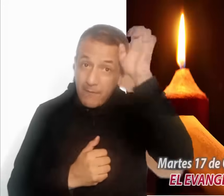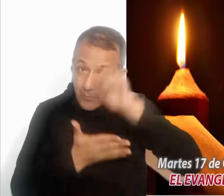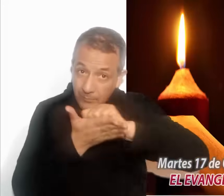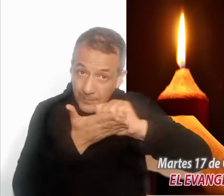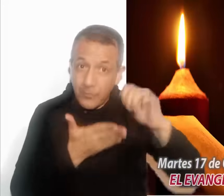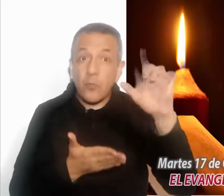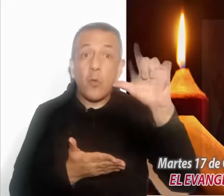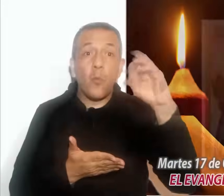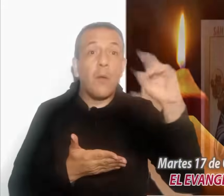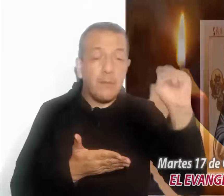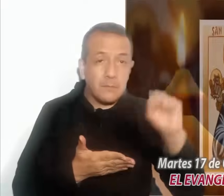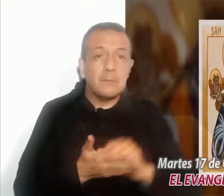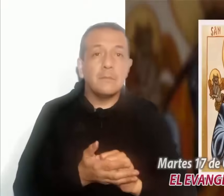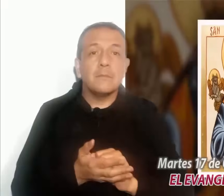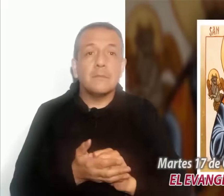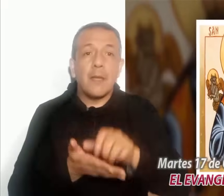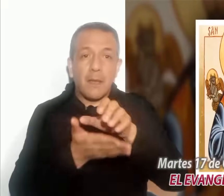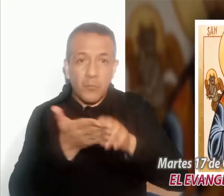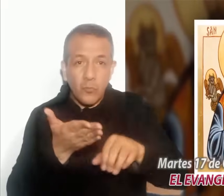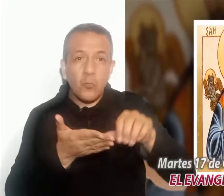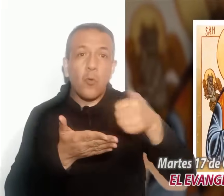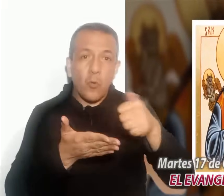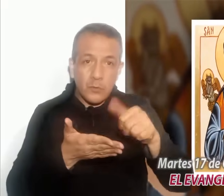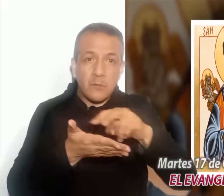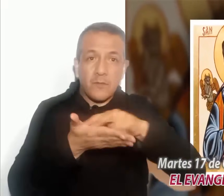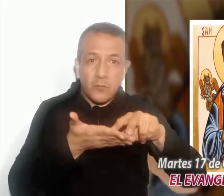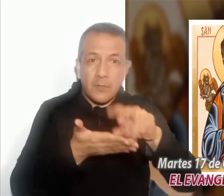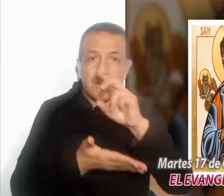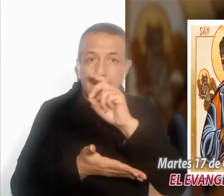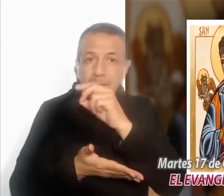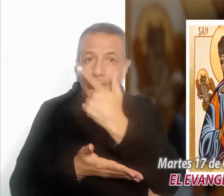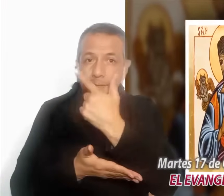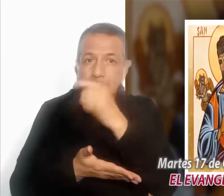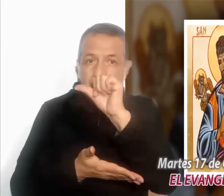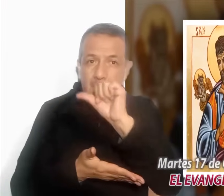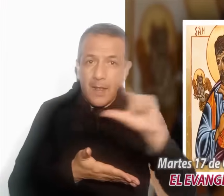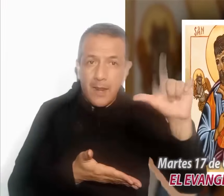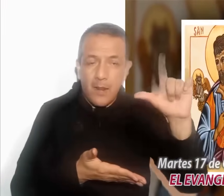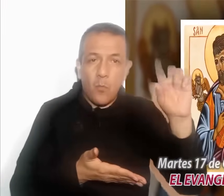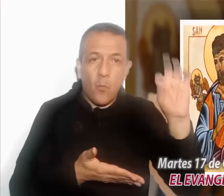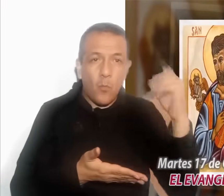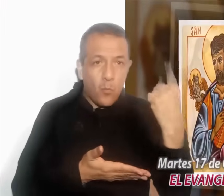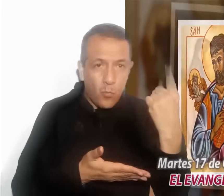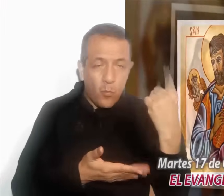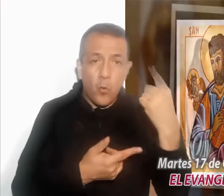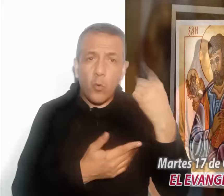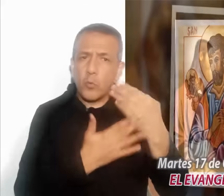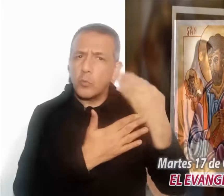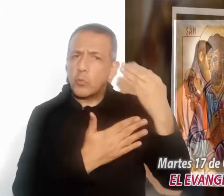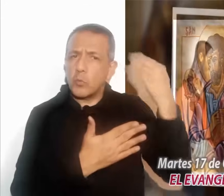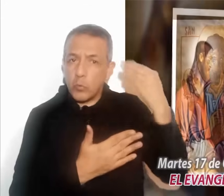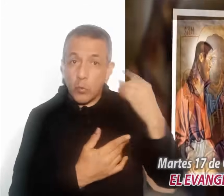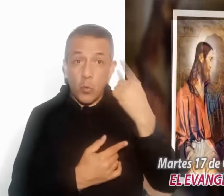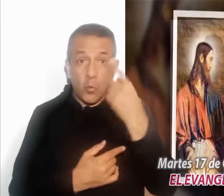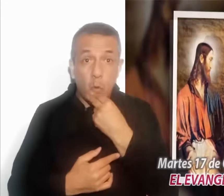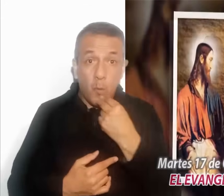Evangelio de San Lucas, capítulo 11, versículos del 37 al 41. En aquel tiempo, un